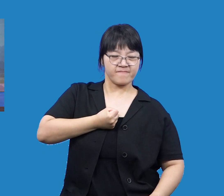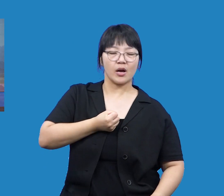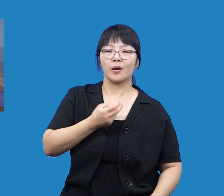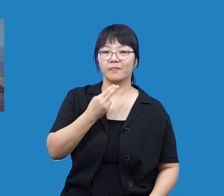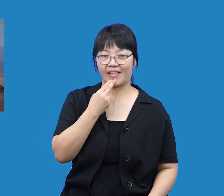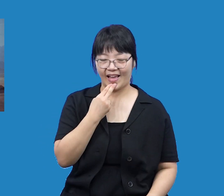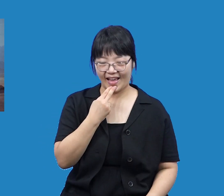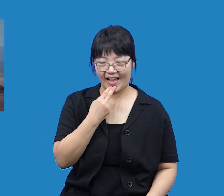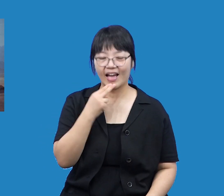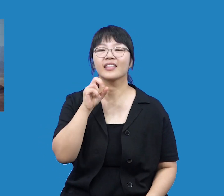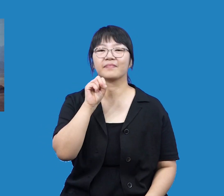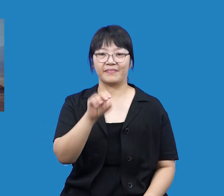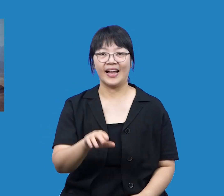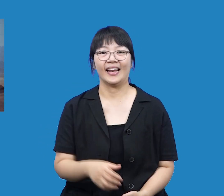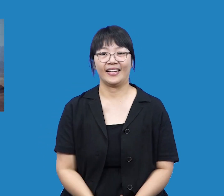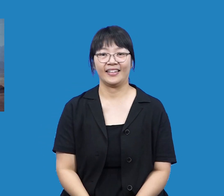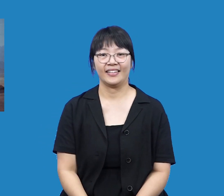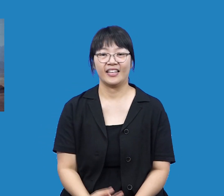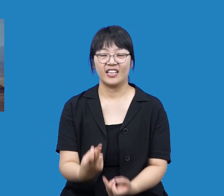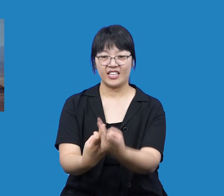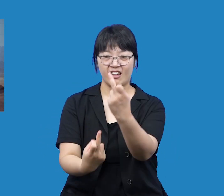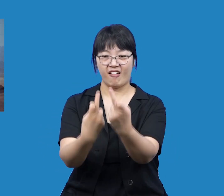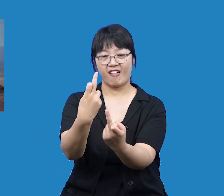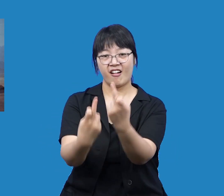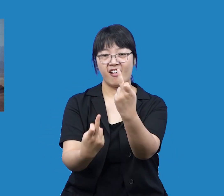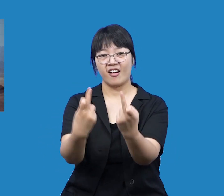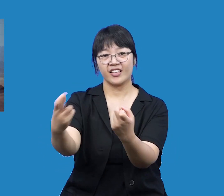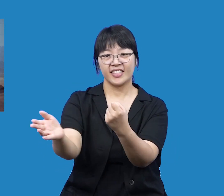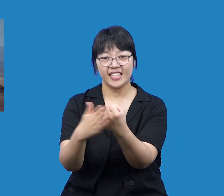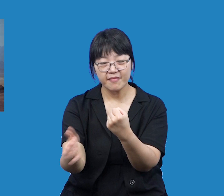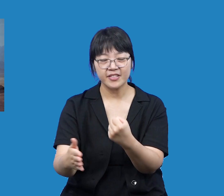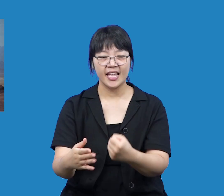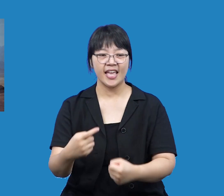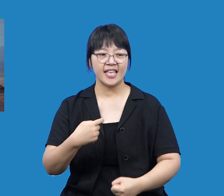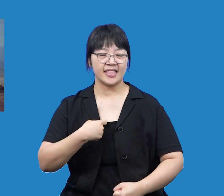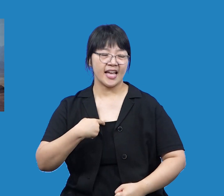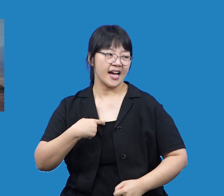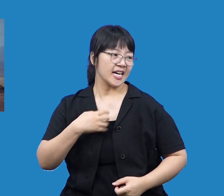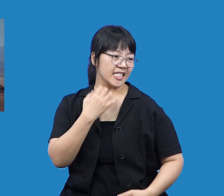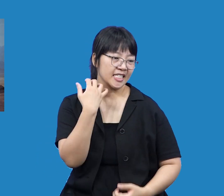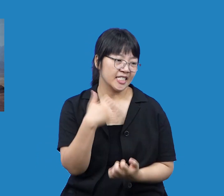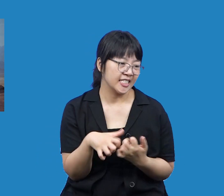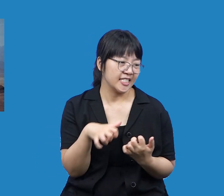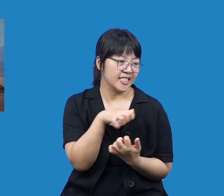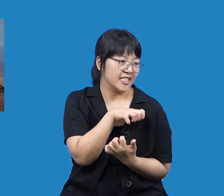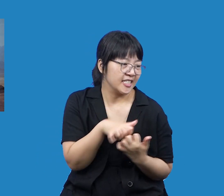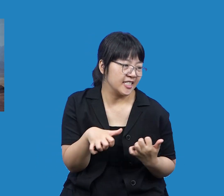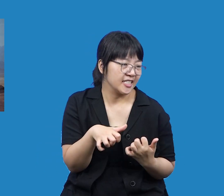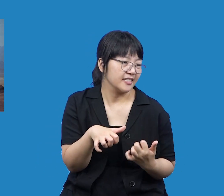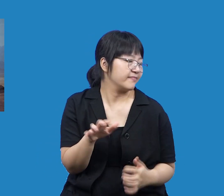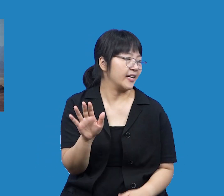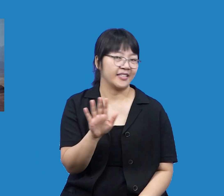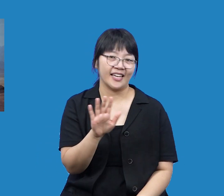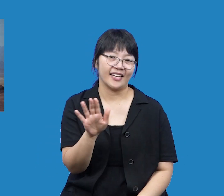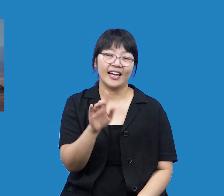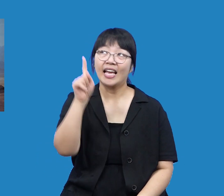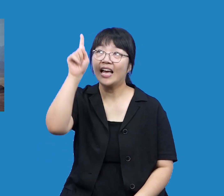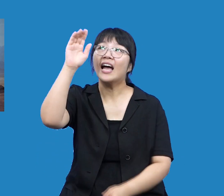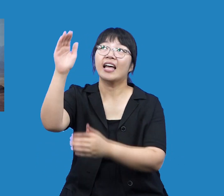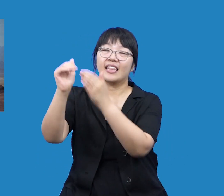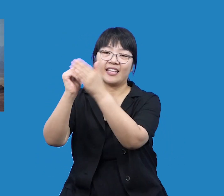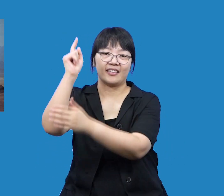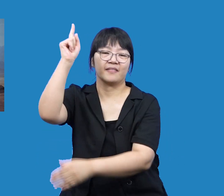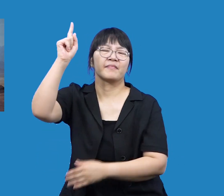말이에요. 당신들을 인해서 내가 어떤 복수도 하지 않습니다. 왜냐하면 그분이 아시기 때문입니다.